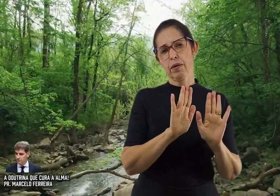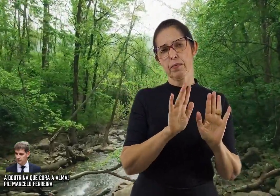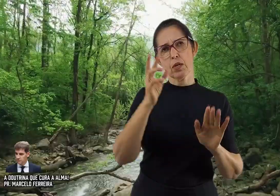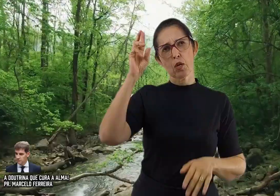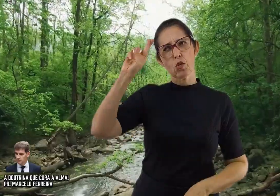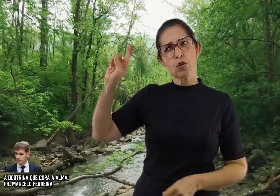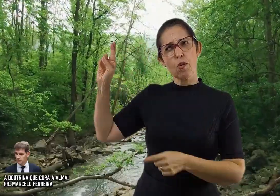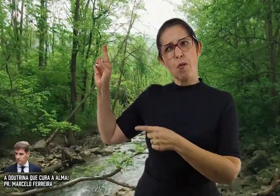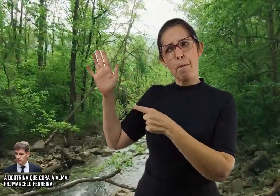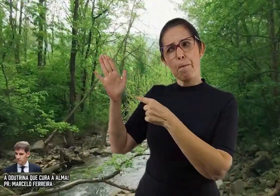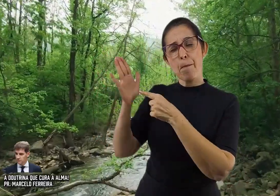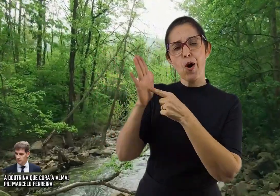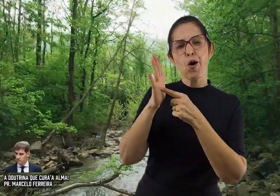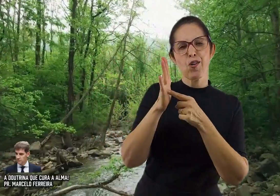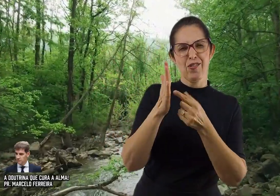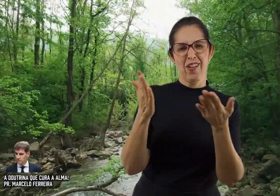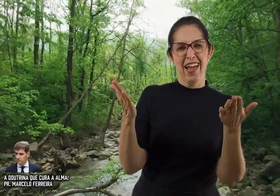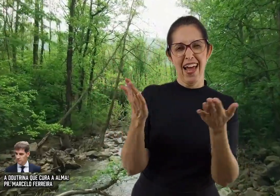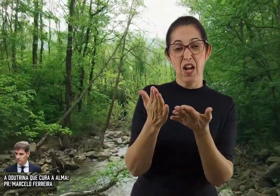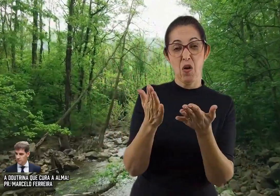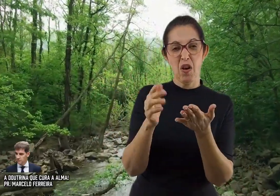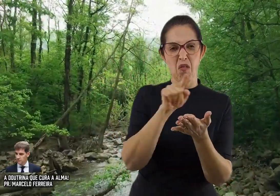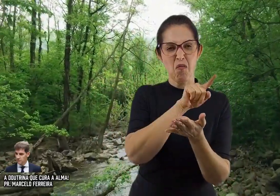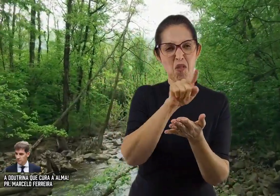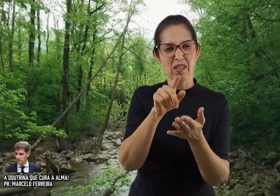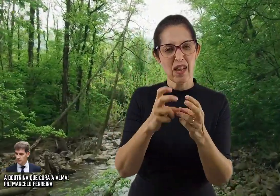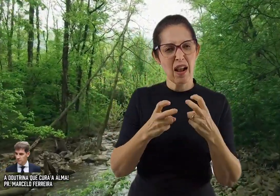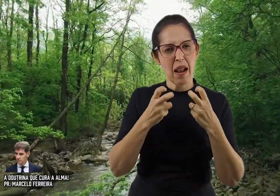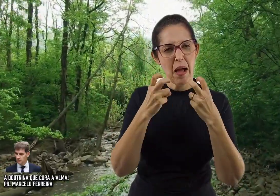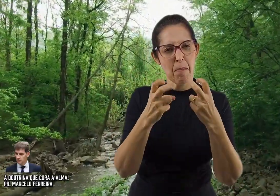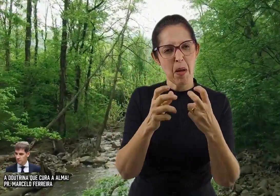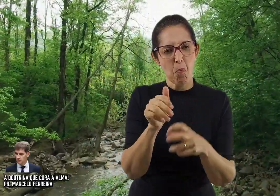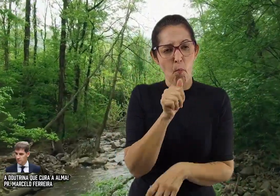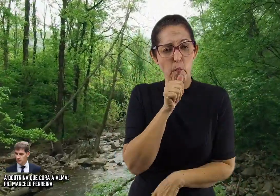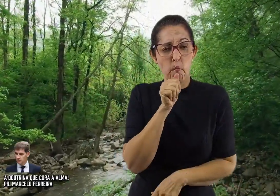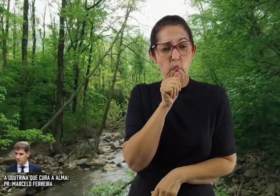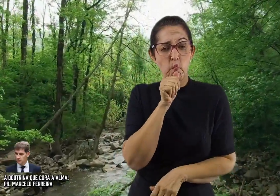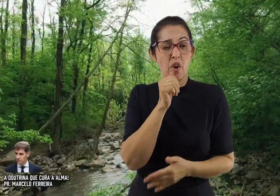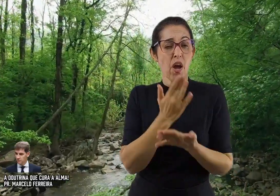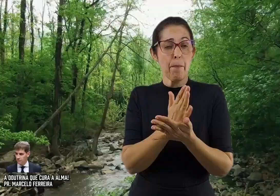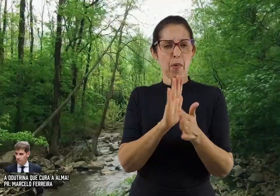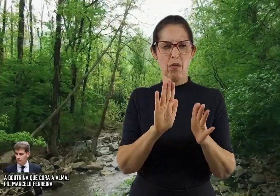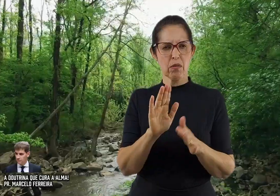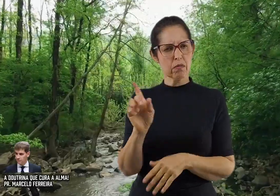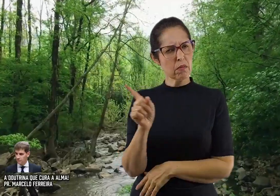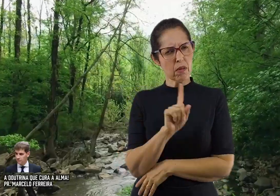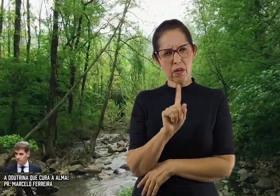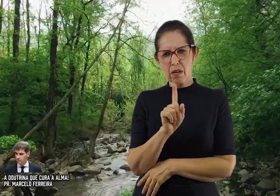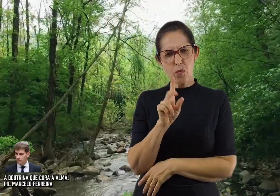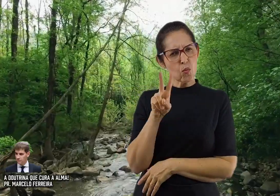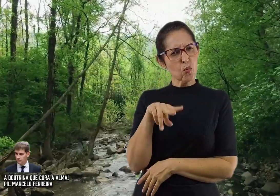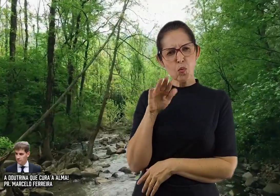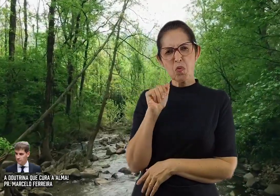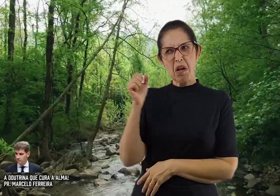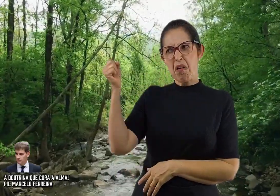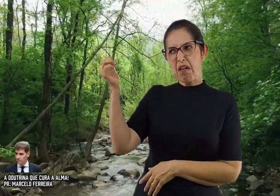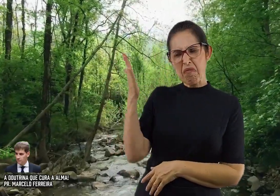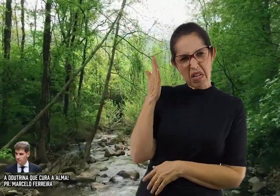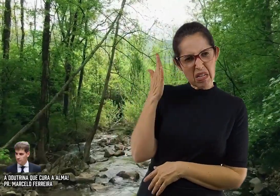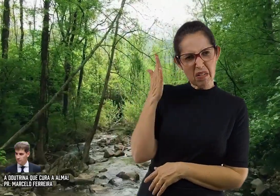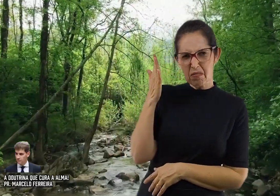revelação que agora ninguém mais precisa clamar pelo sangue de Jesus. Não precisa mais. Nunca vai existir. Essa